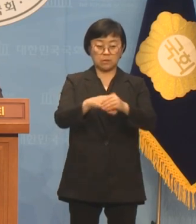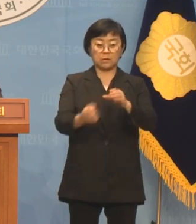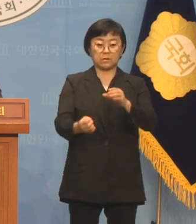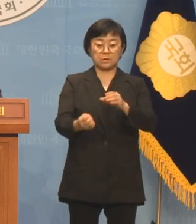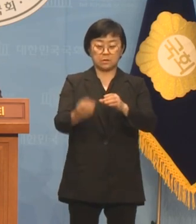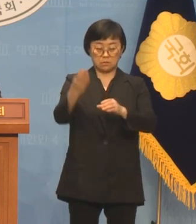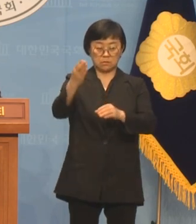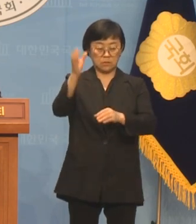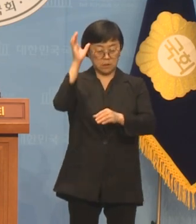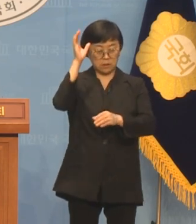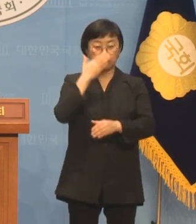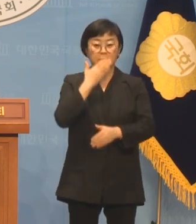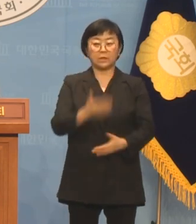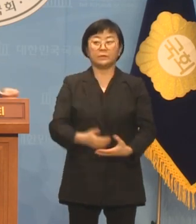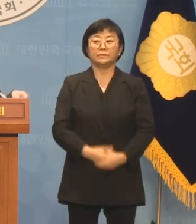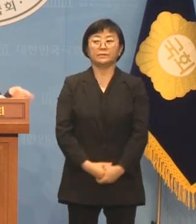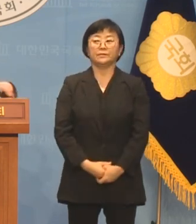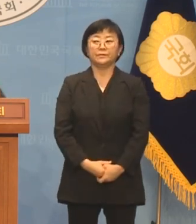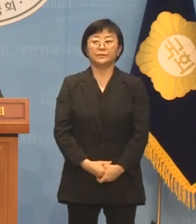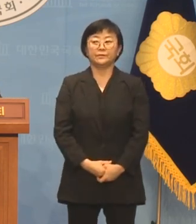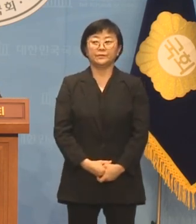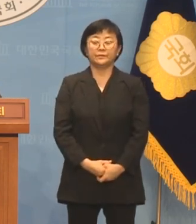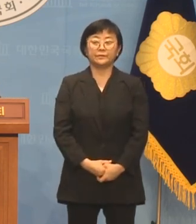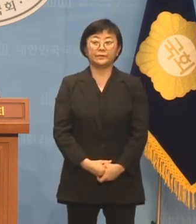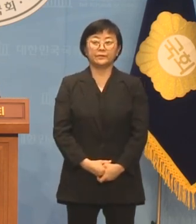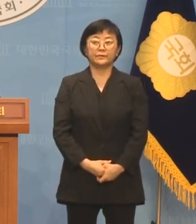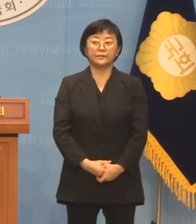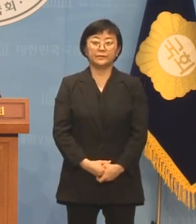승리를 기대하게 되었습니다.